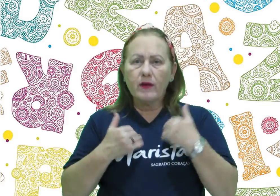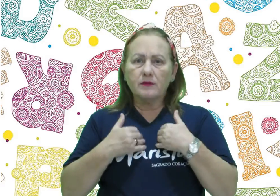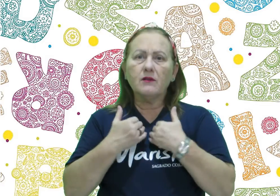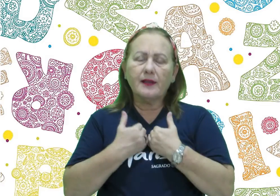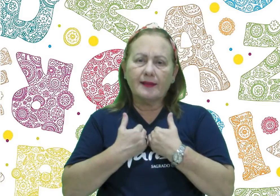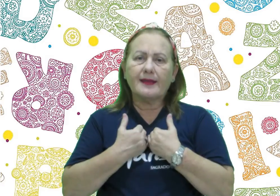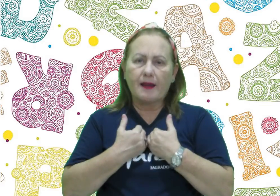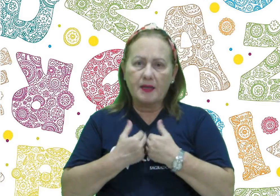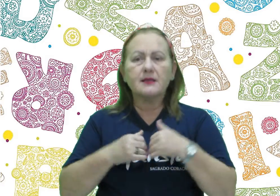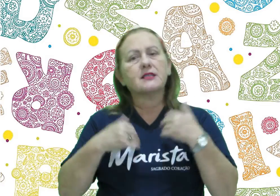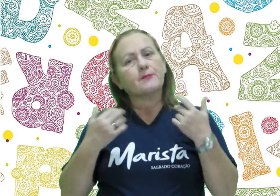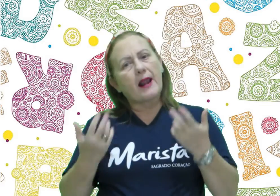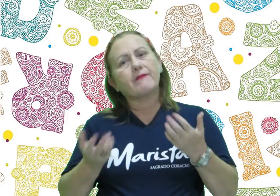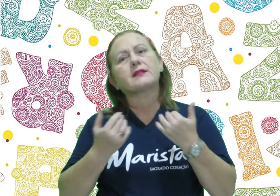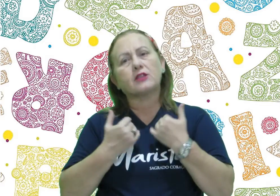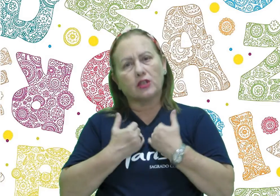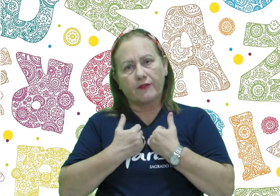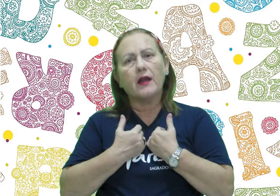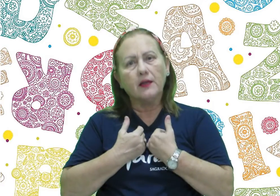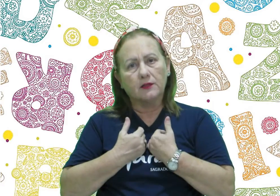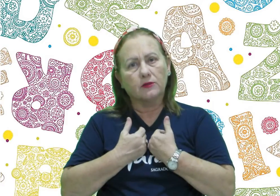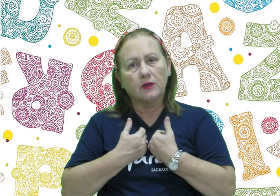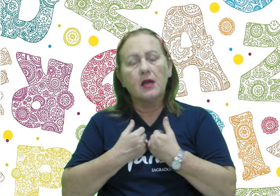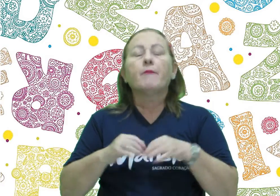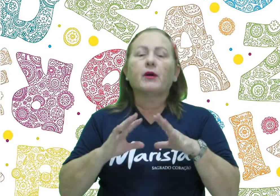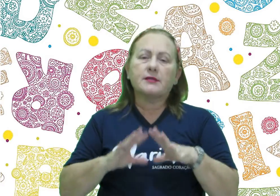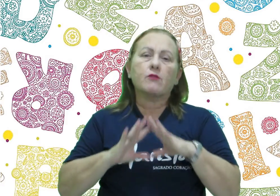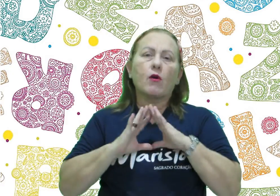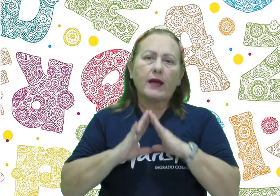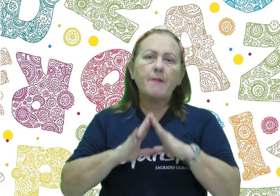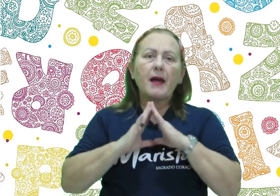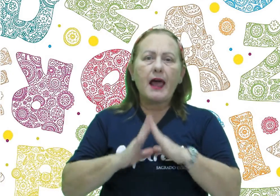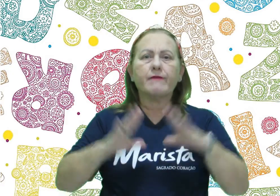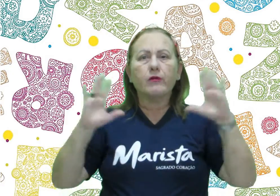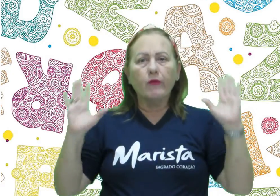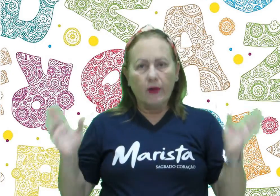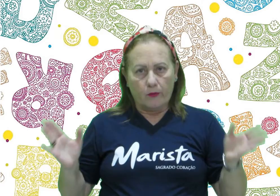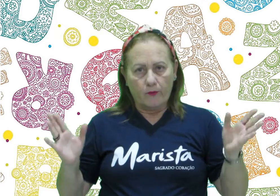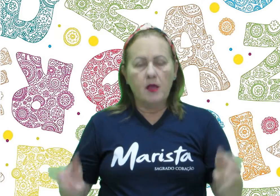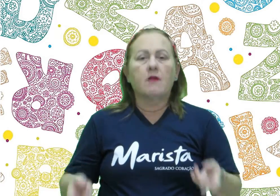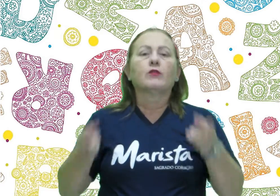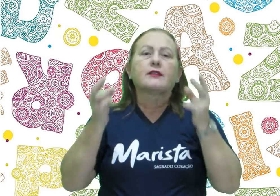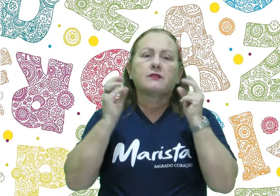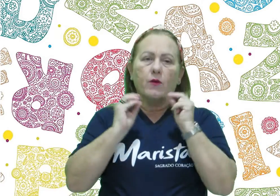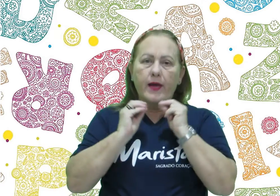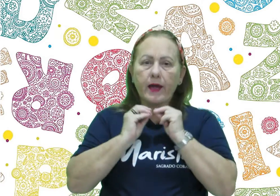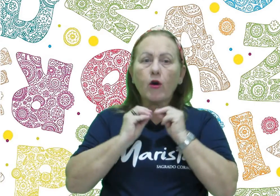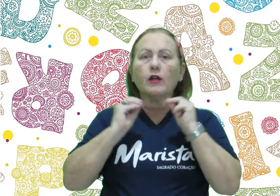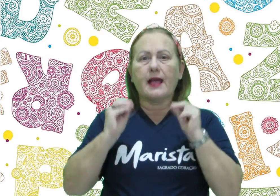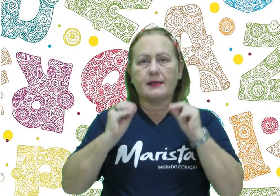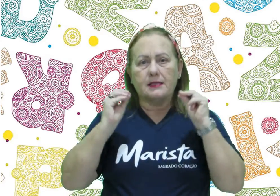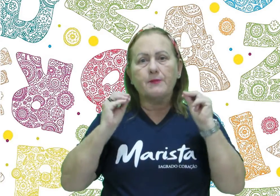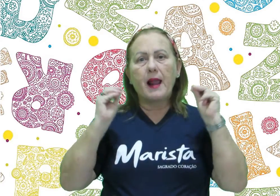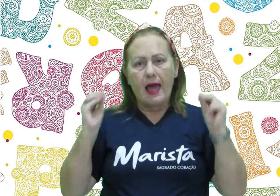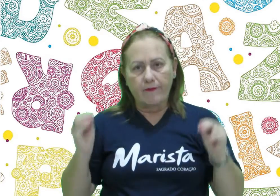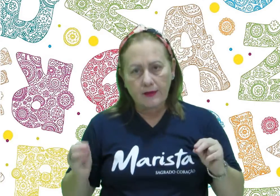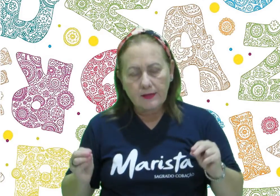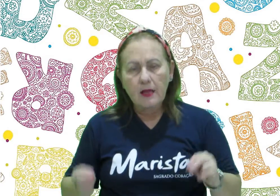Não necessariamente essas palavras que a tia está falando. Pode ser qualquer palavra com ão. Vocês vão recortar essas palavras,